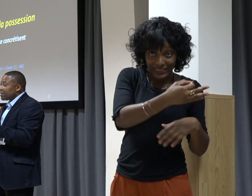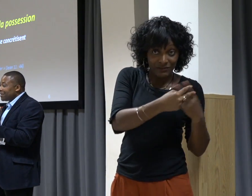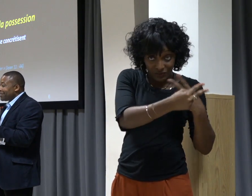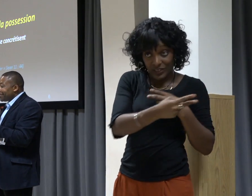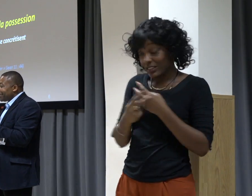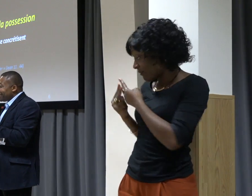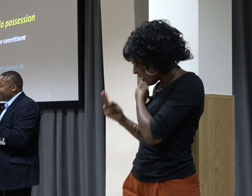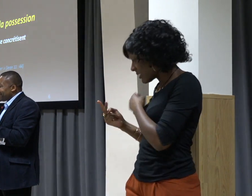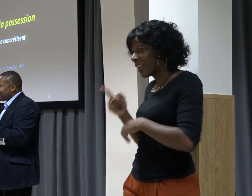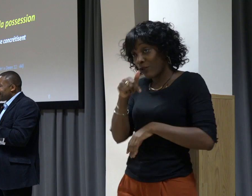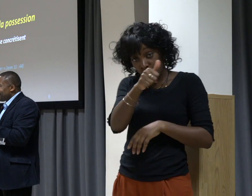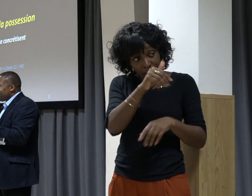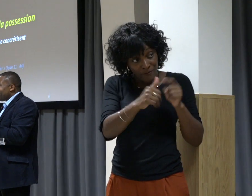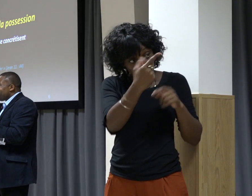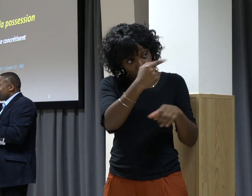fera la sienne.